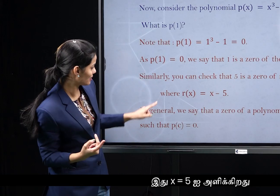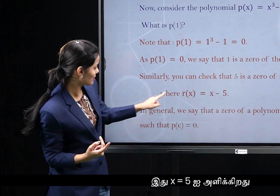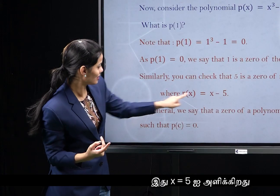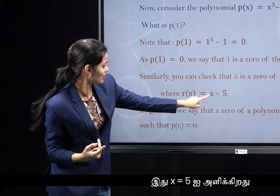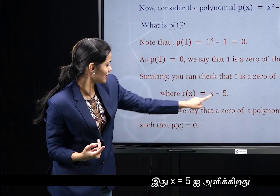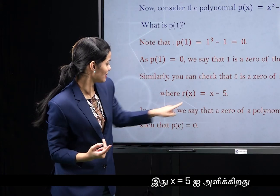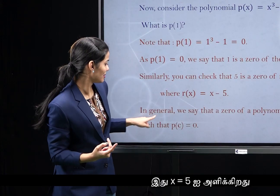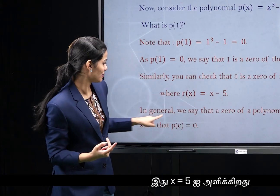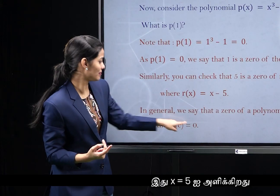அளிக்கிறது.